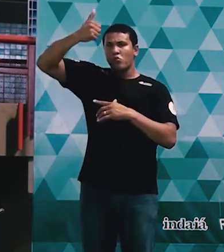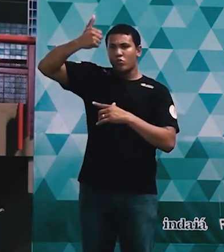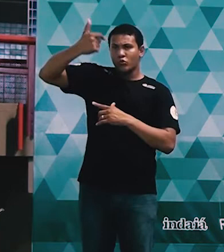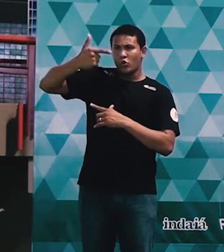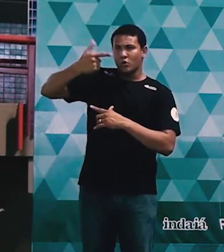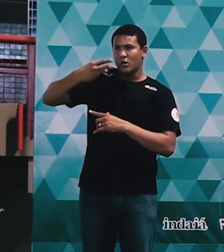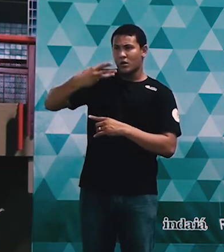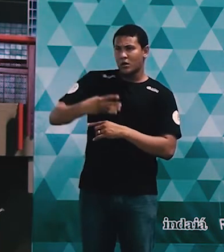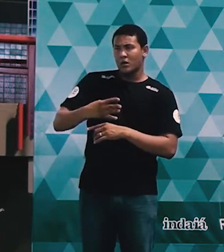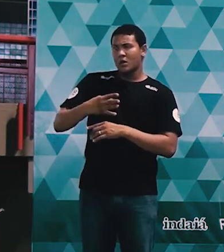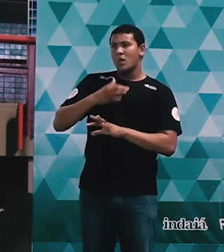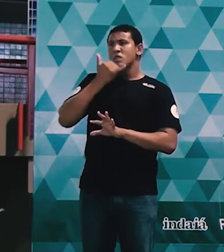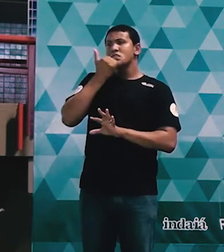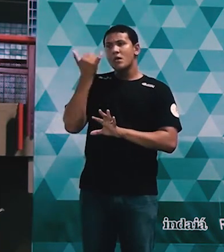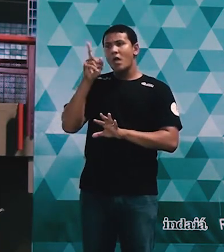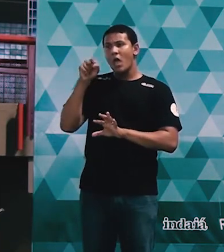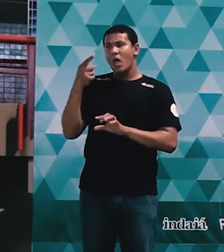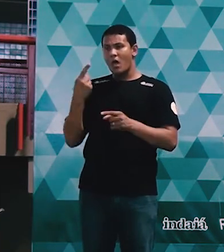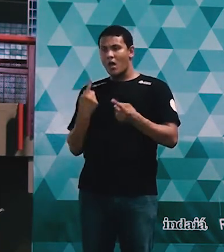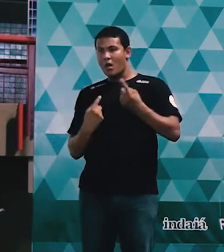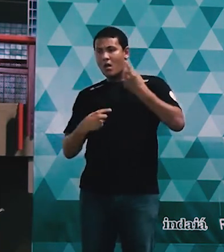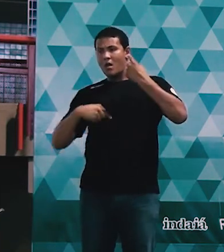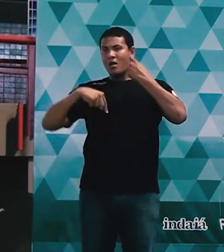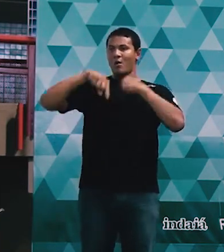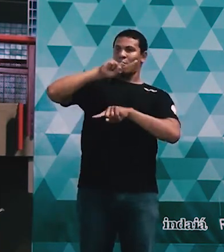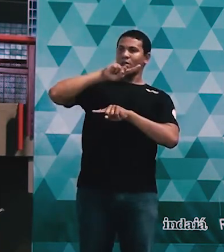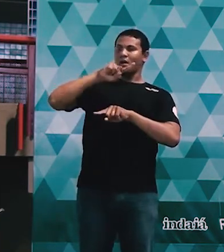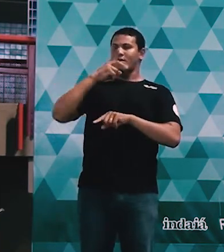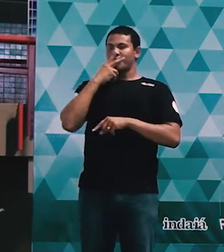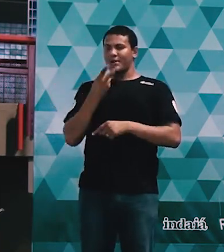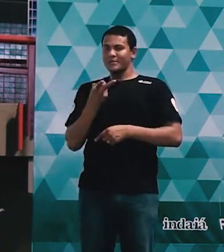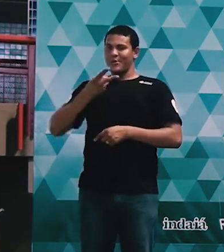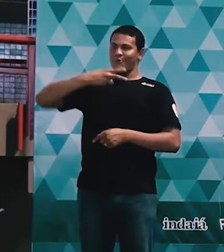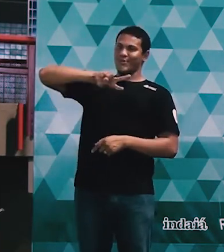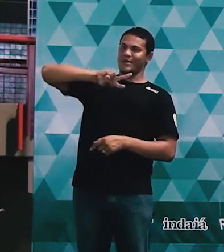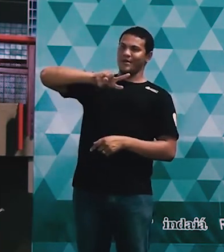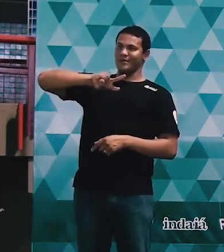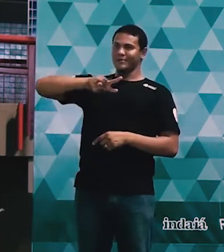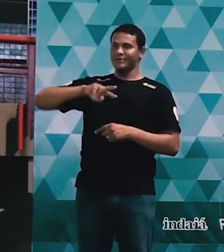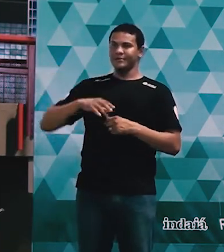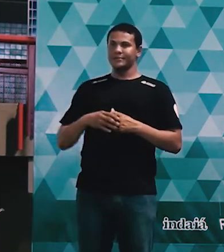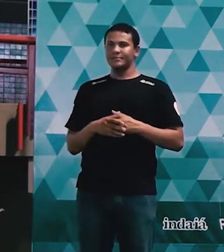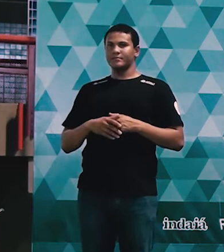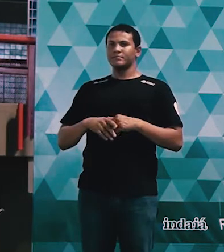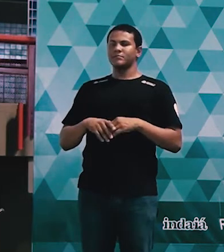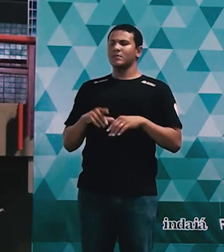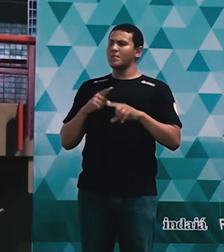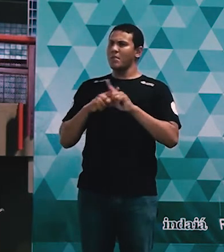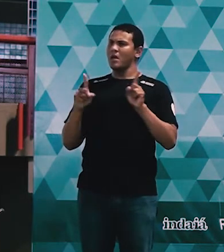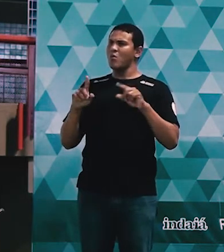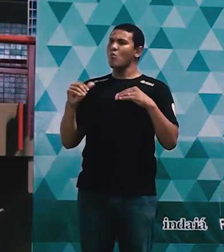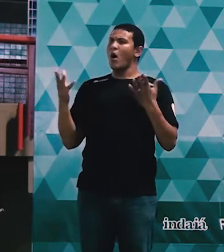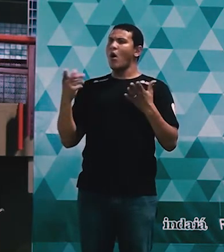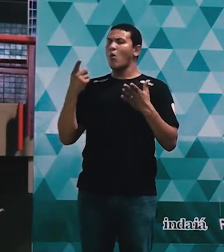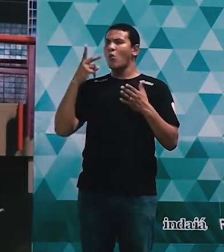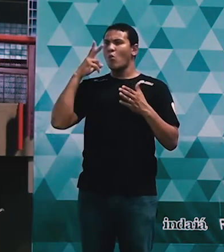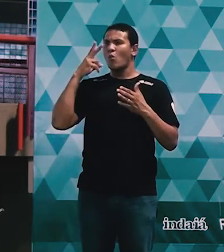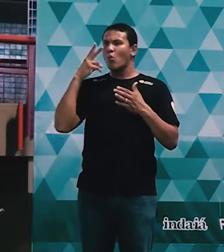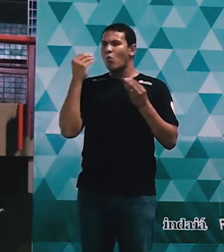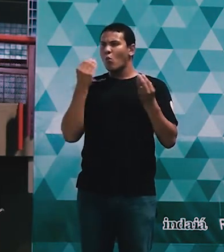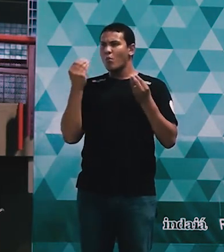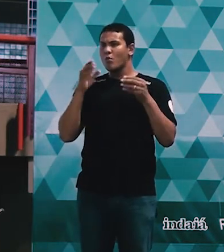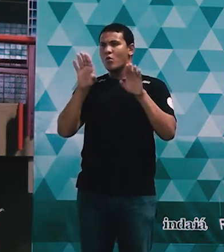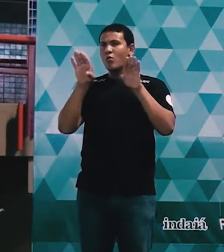ordem decrescente das pontuações finais. Aí eu quero saber o seguinte: qual é o critério de